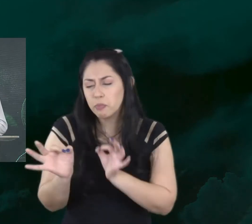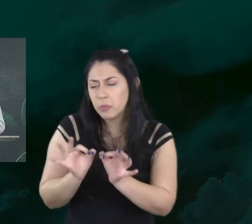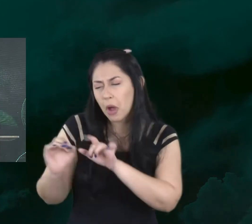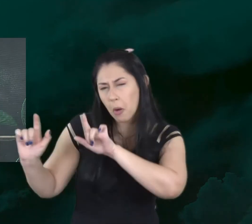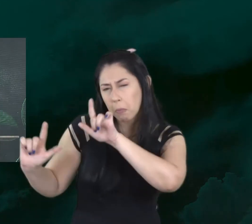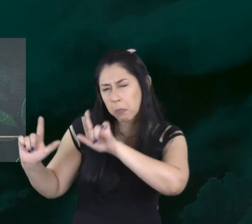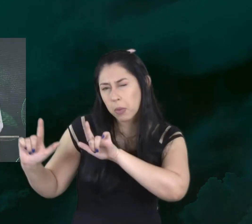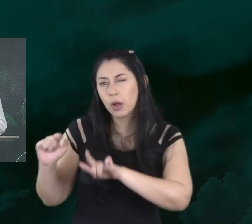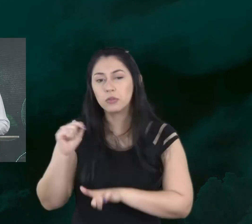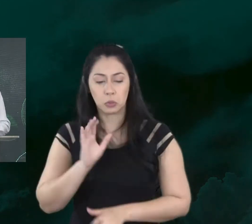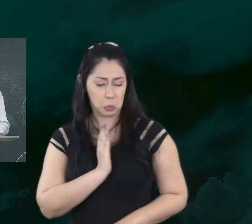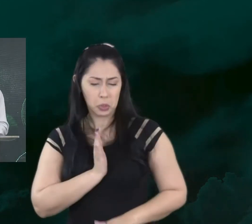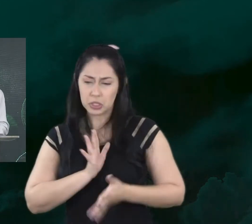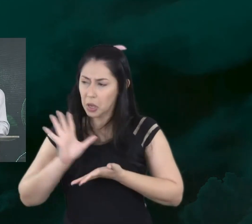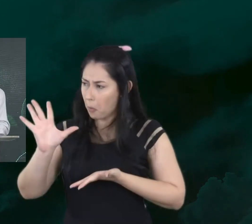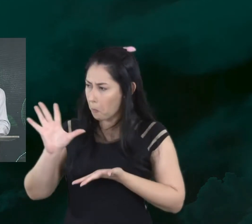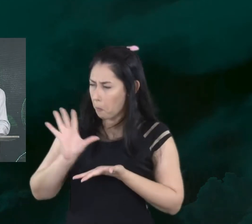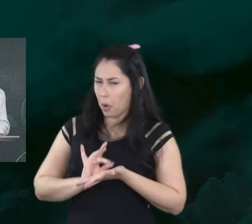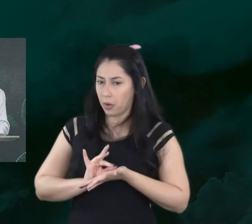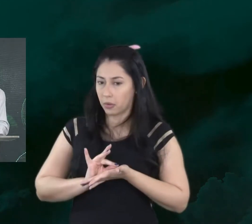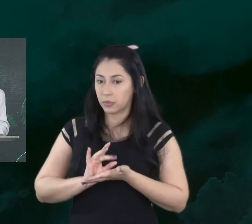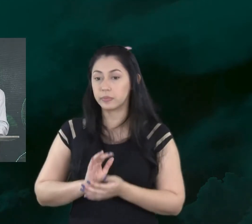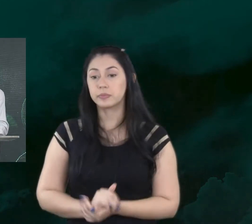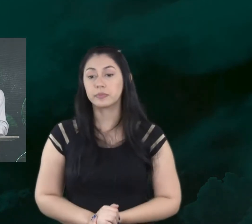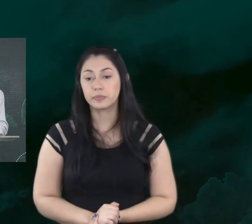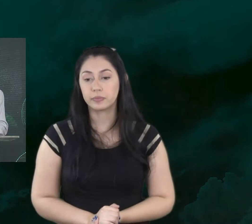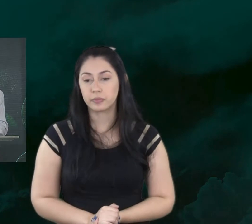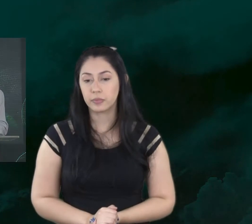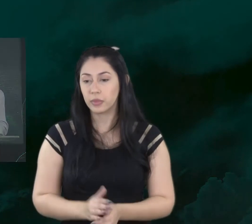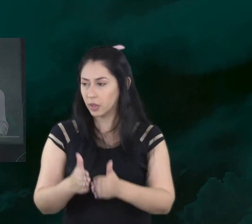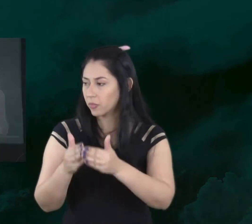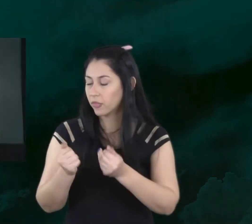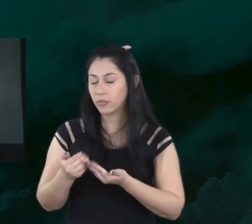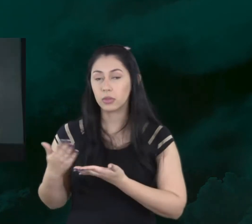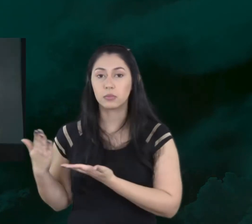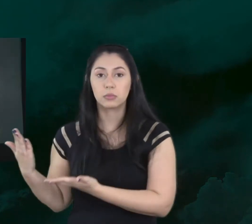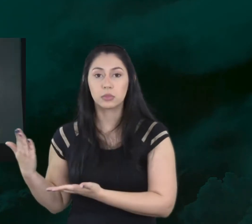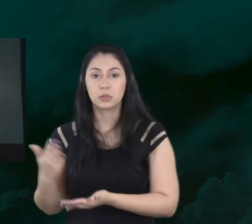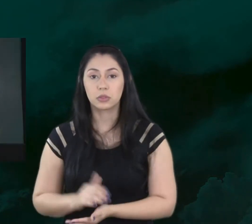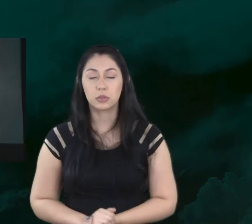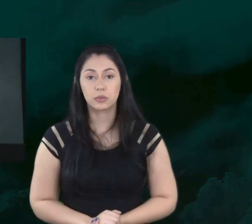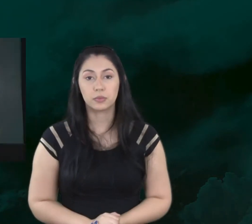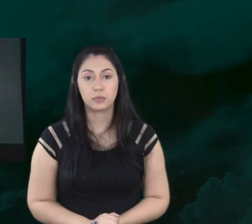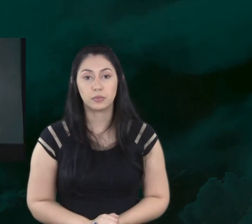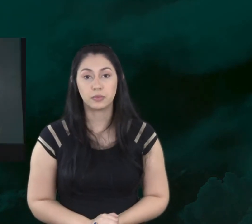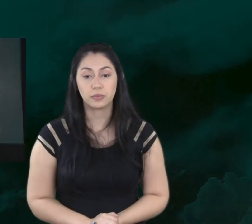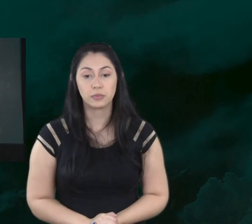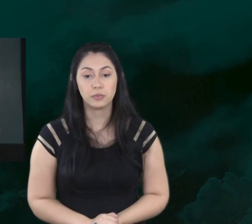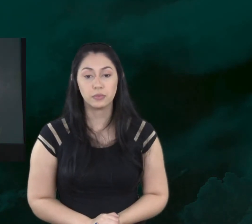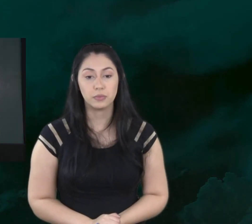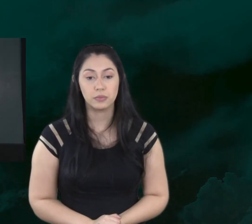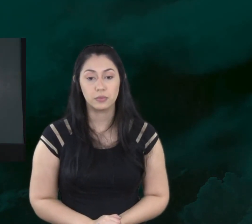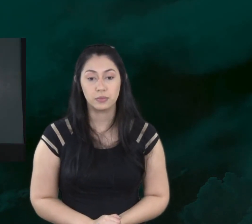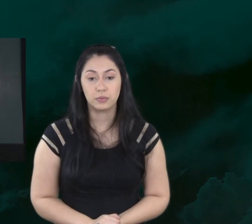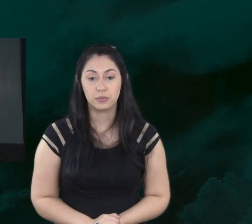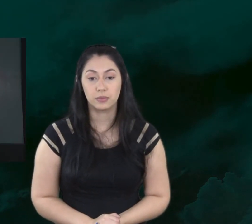coração, né? Hipóstase, põe aí, projeta aí, hipóstase, né?